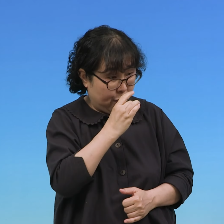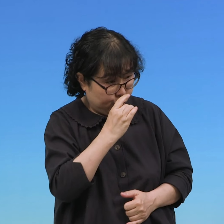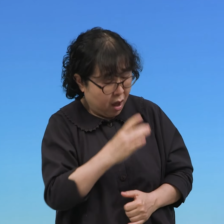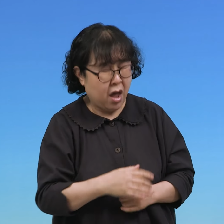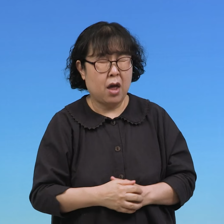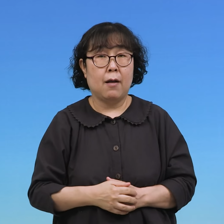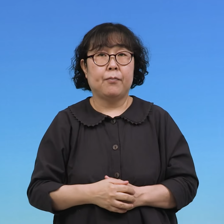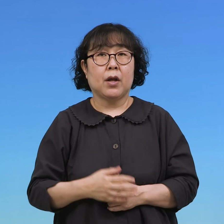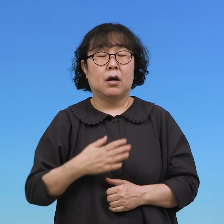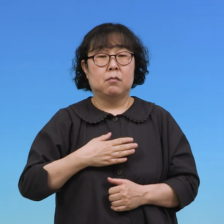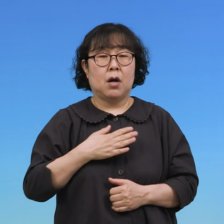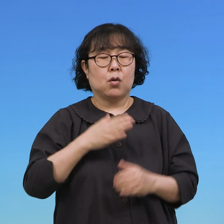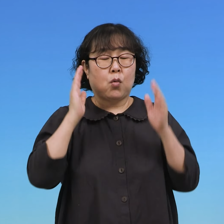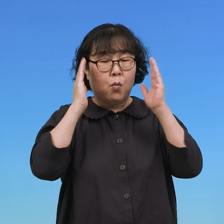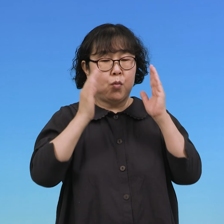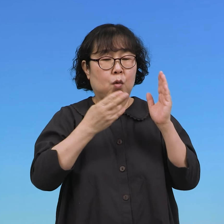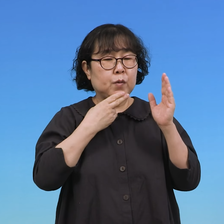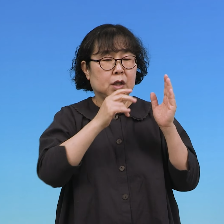텔레비만 보면은